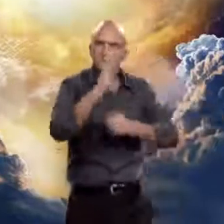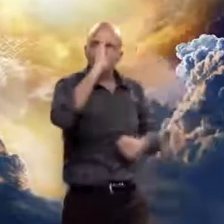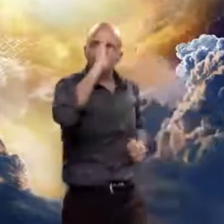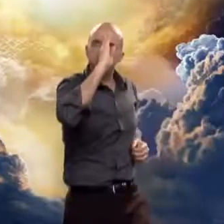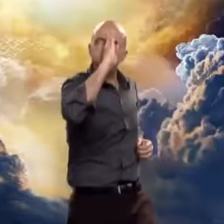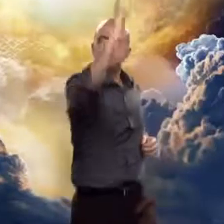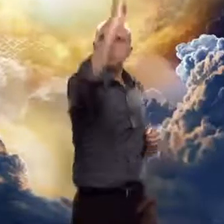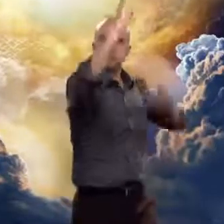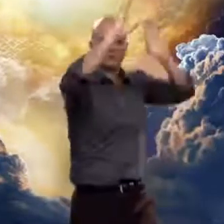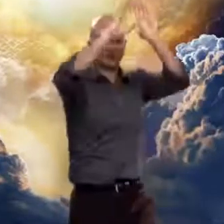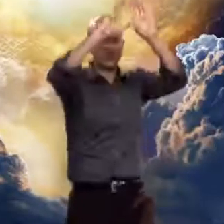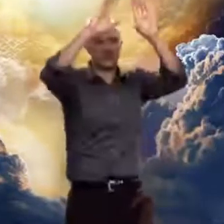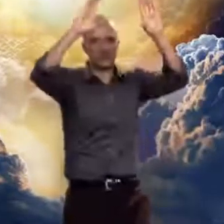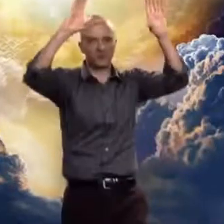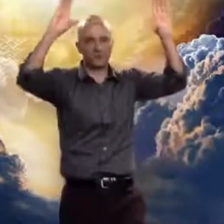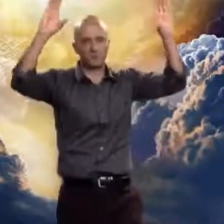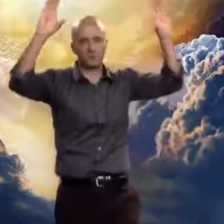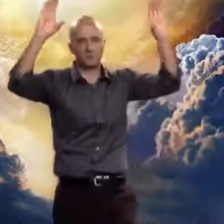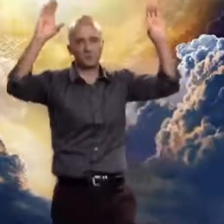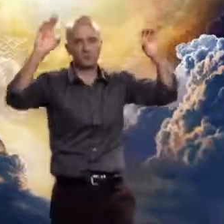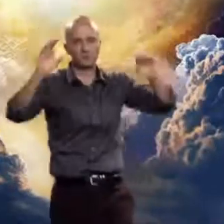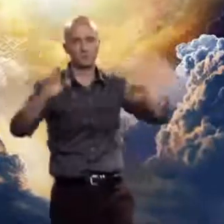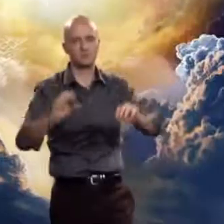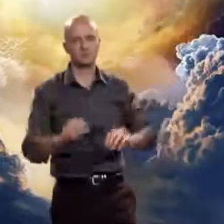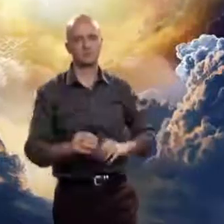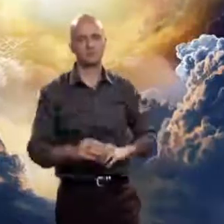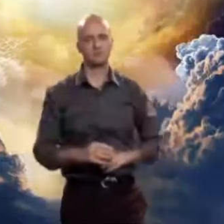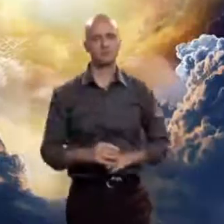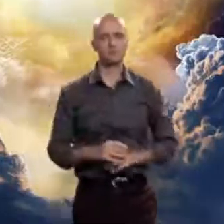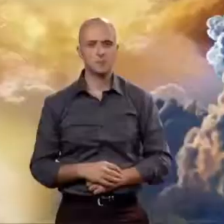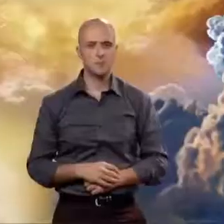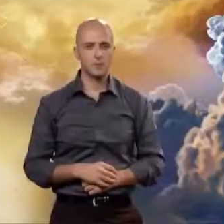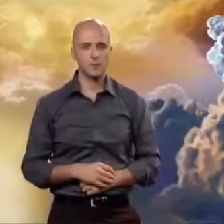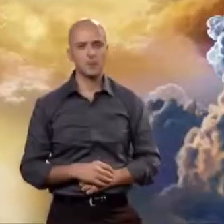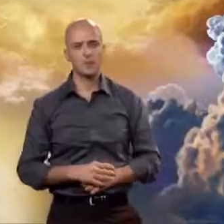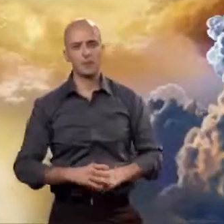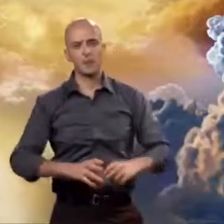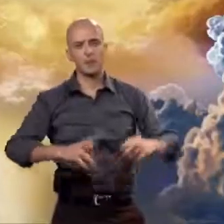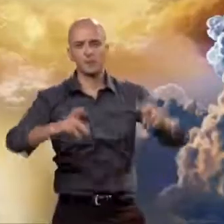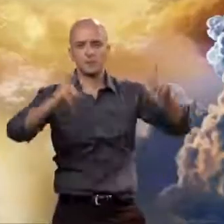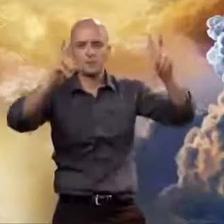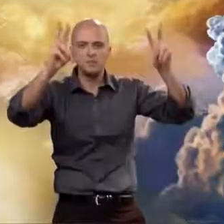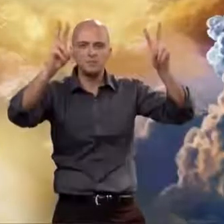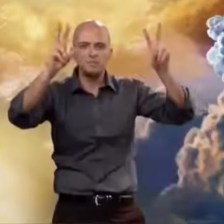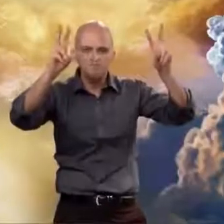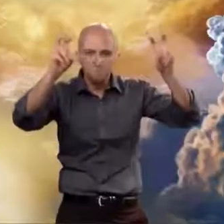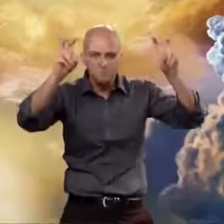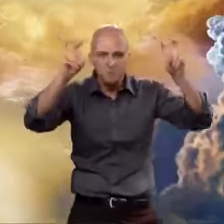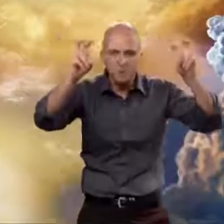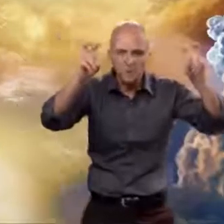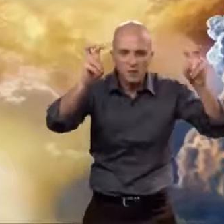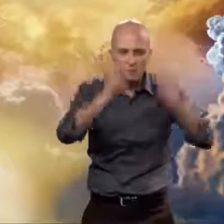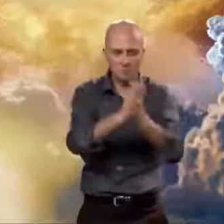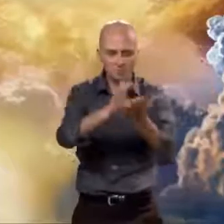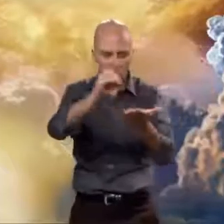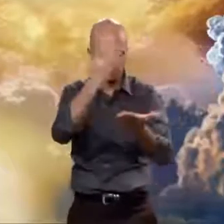a intolerância religiosa, inflamada a perseguição, os insinceros e hipócritas vacilarão, renunciando à